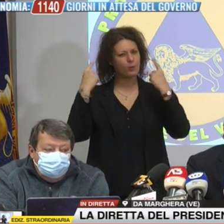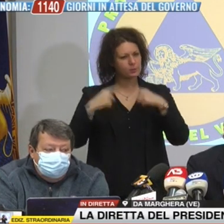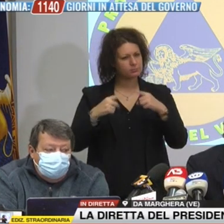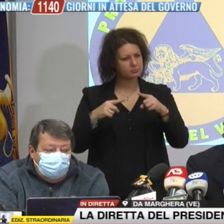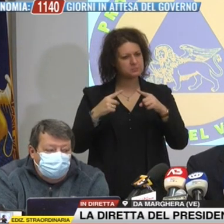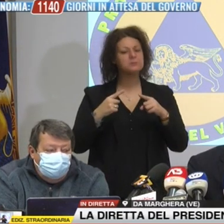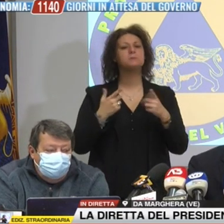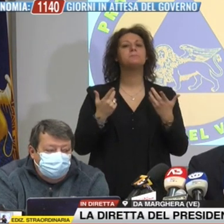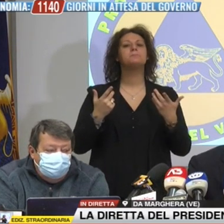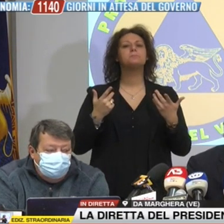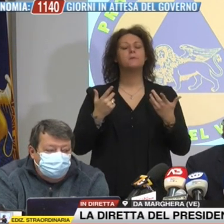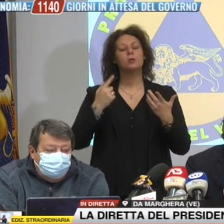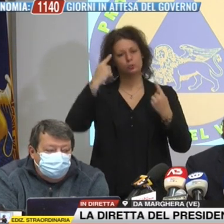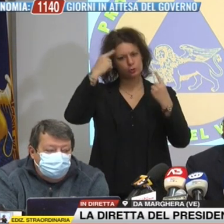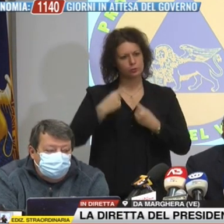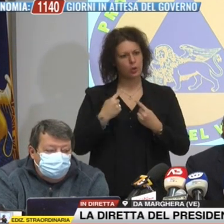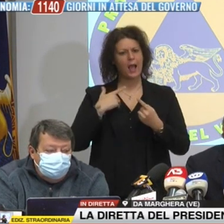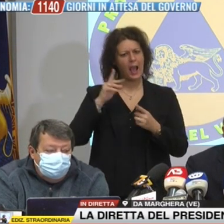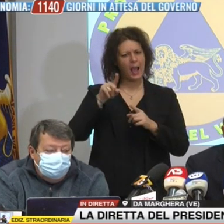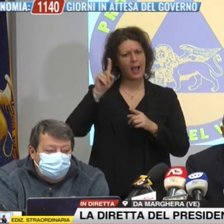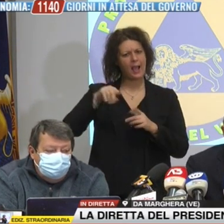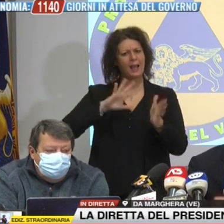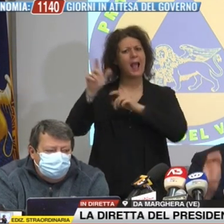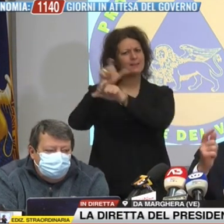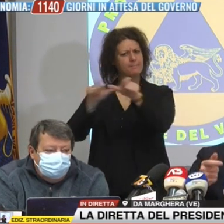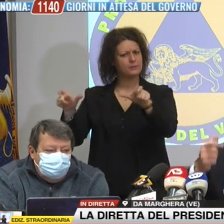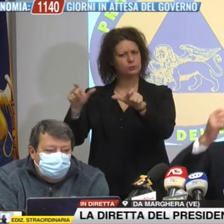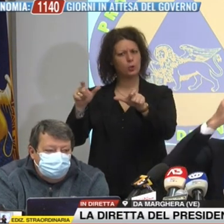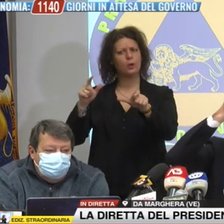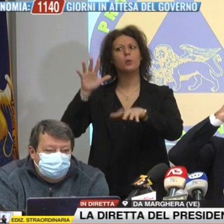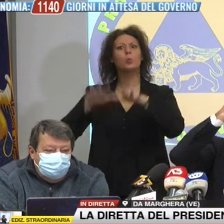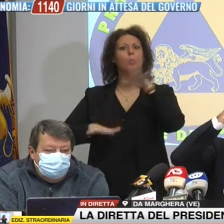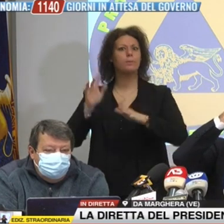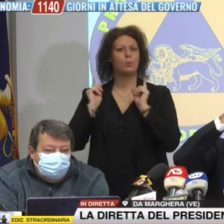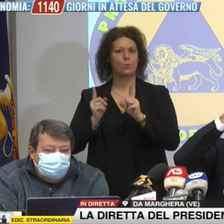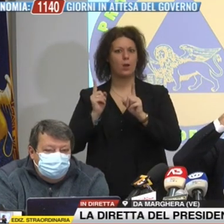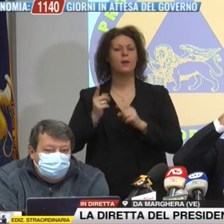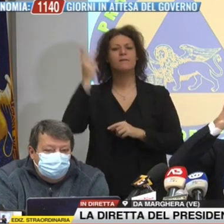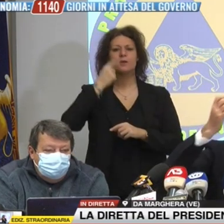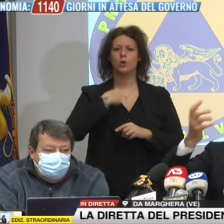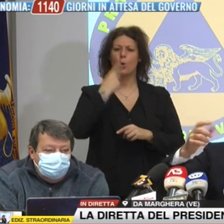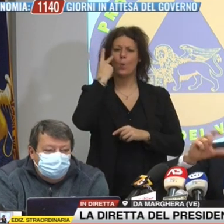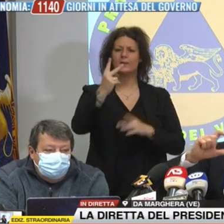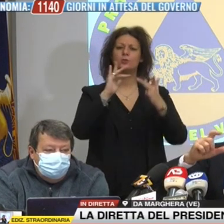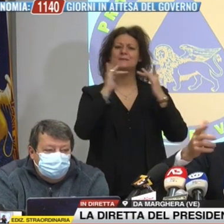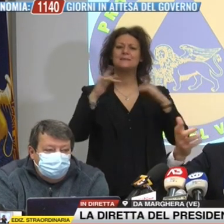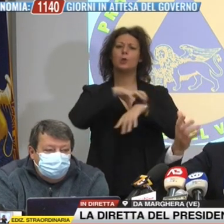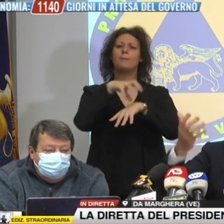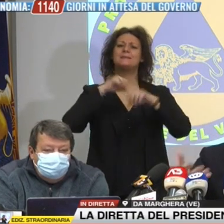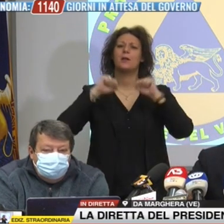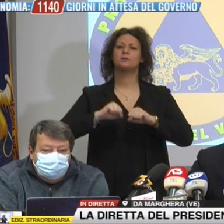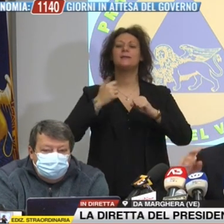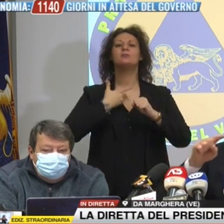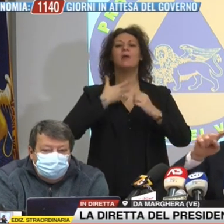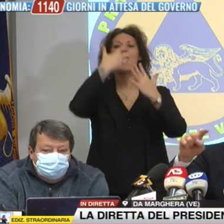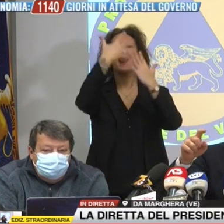il telefono e io ho risposto. Io ho guardato il Ministero della Salute, c'è l'elenco dei paesi, a meno che non sia, cioè, se mi